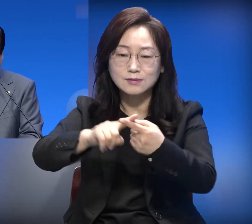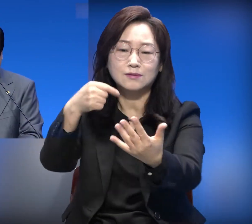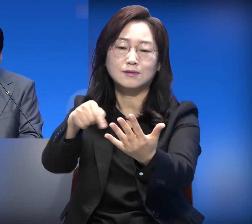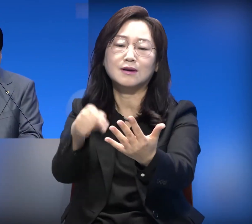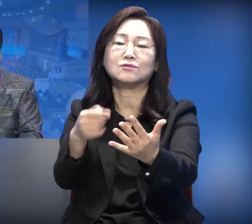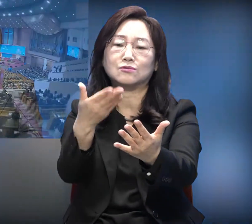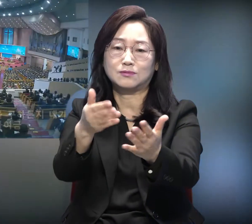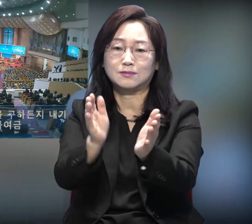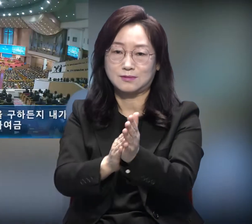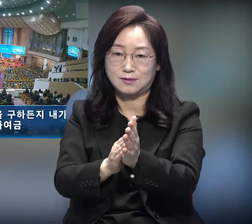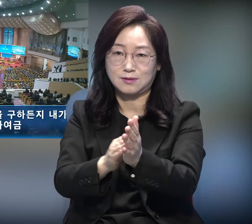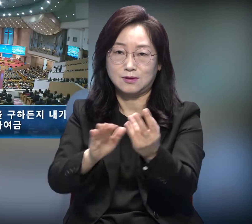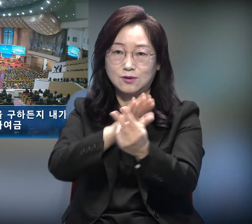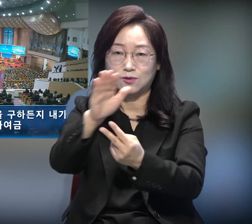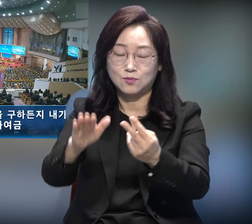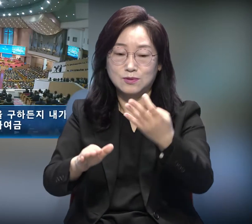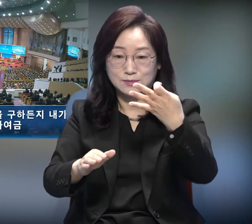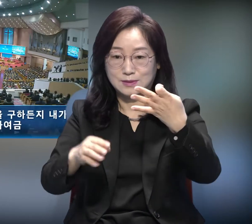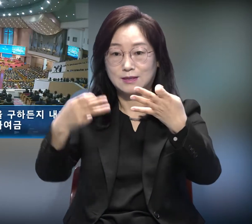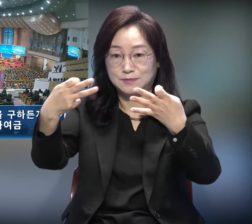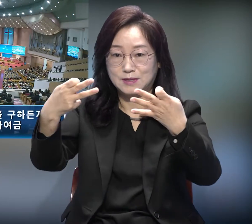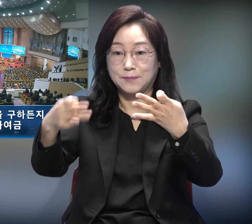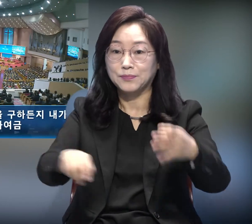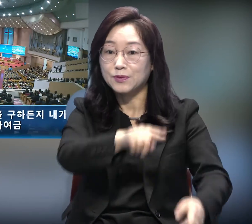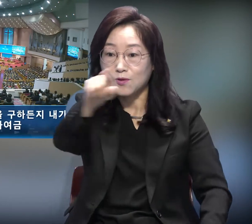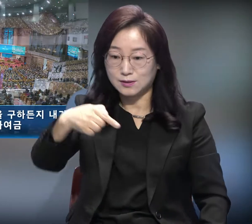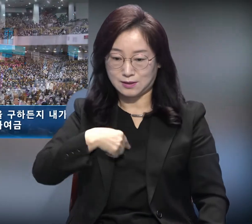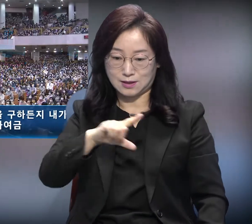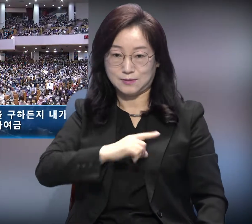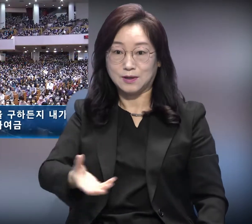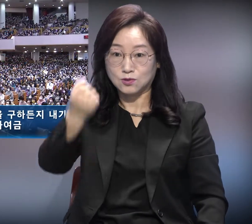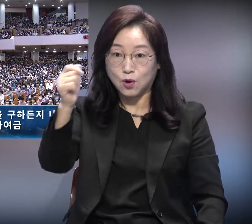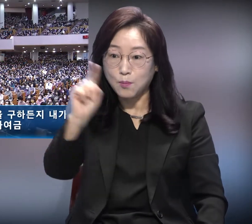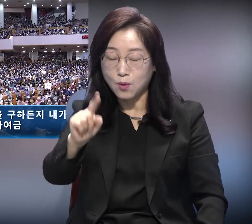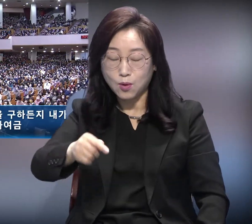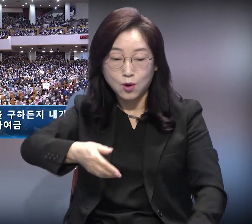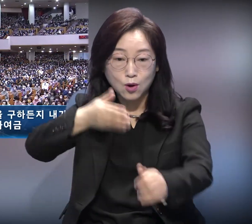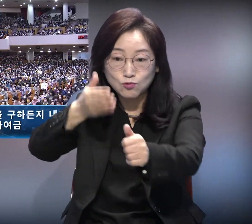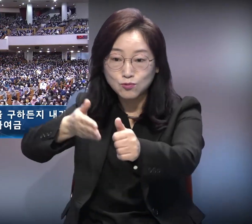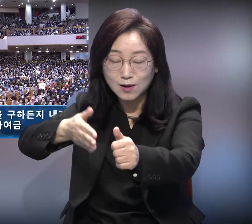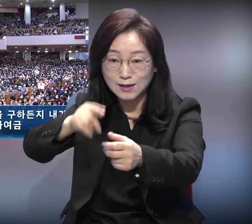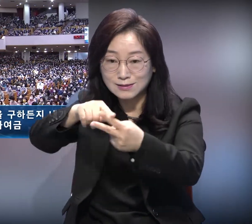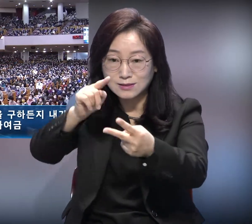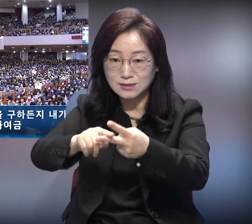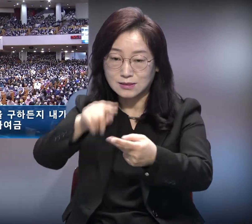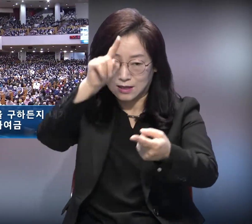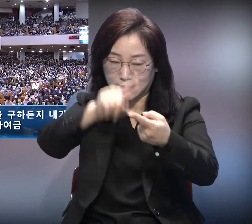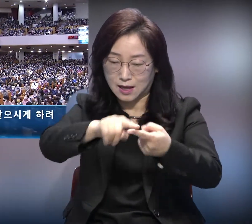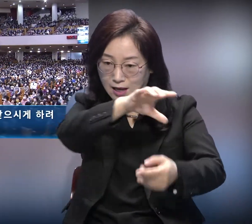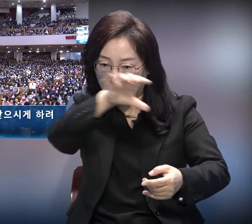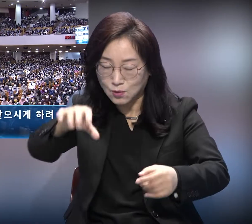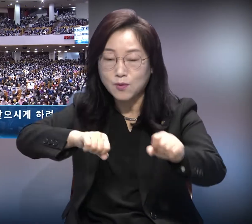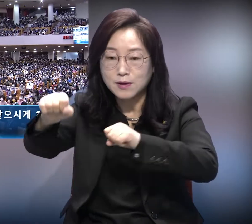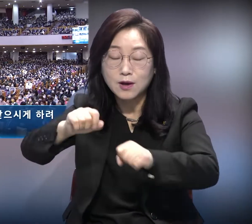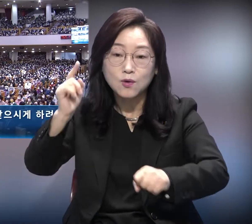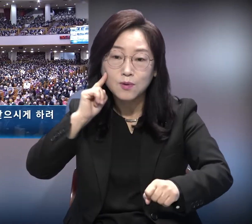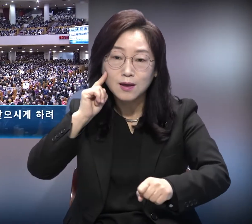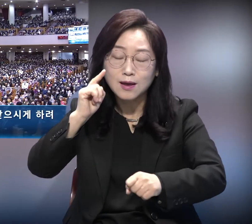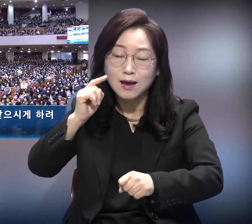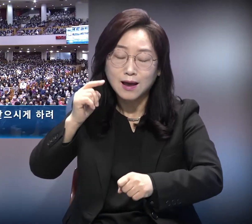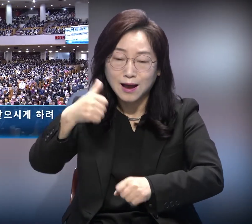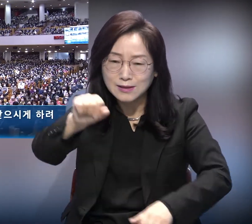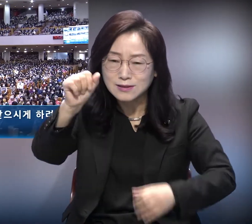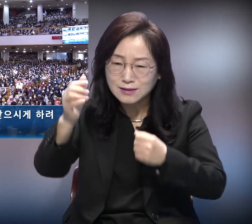알려주셨습니다. 요한복음 14장 13절입니다. 너희가 내 이름으로 무엇을 구하든지 내가 행하리니 이는 아버지로 하여금 아들로 말미암아